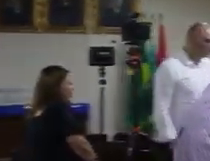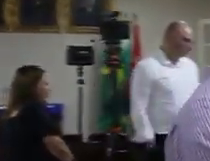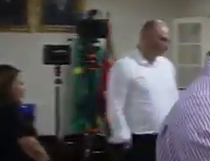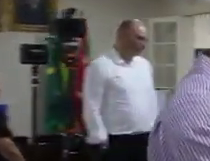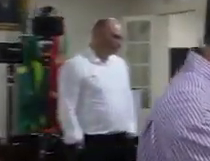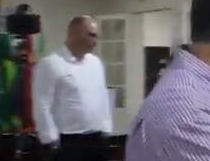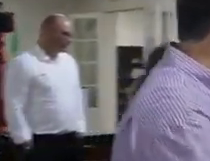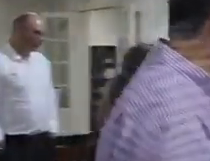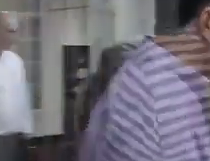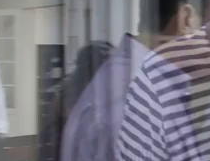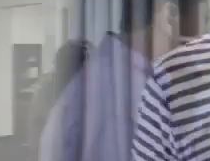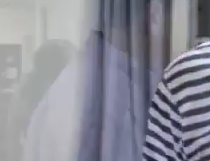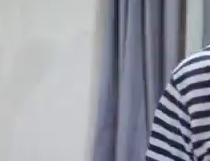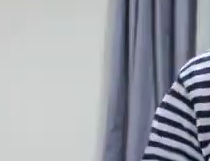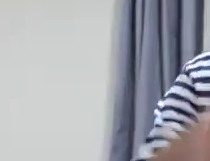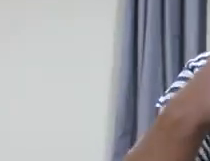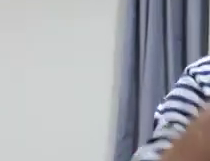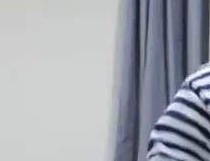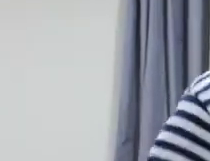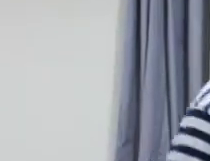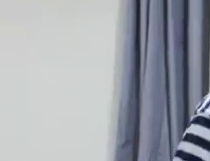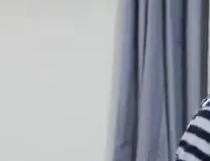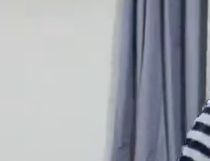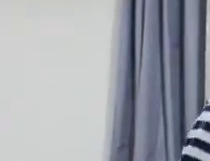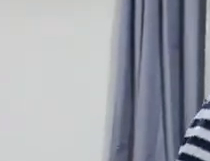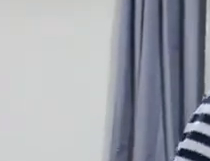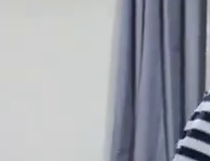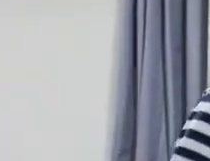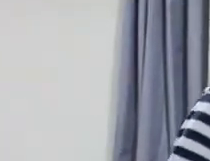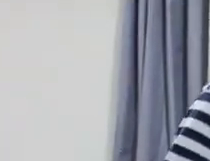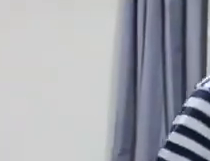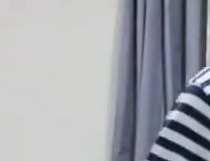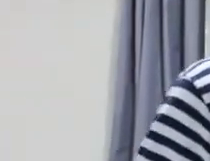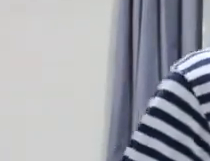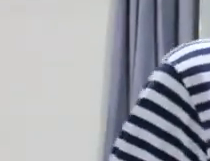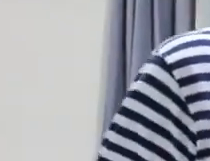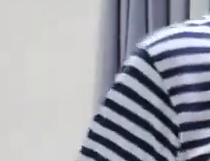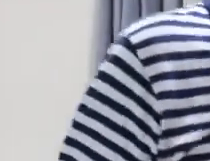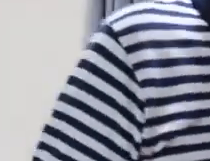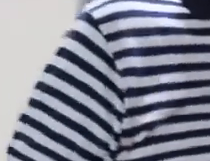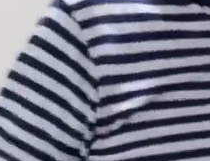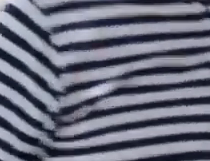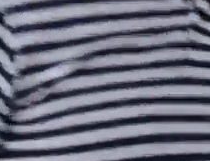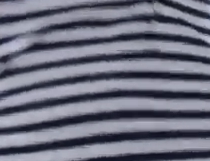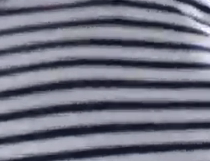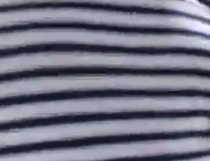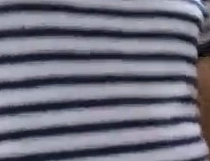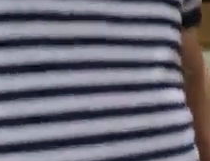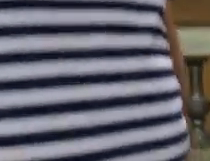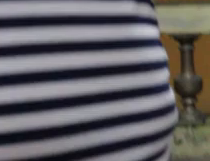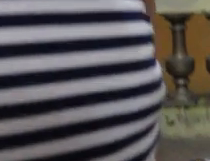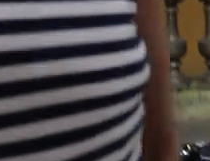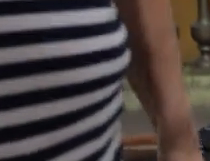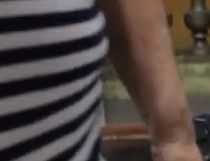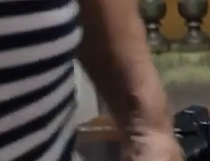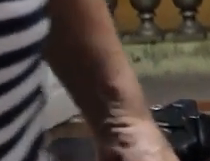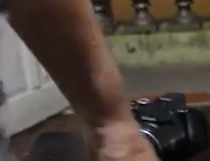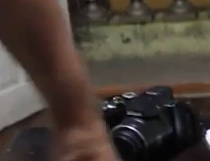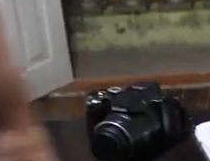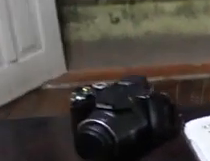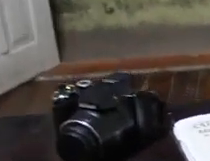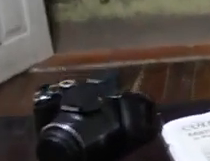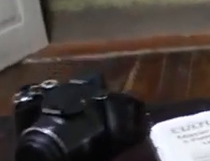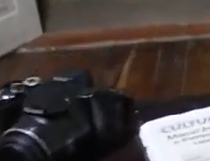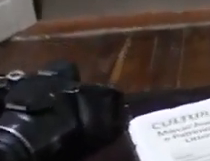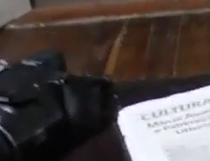sombras. Podemos assim sentir a tremenda responsabilidade que pesa sobre os ombros de todos nós,